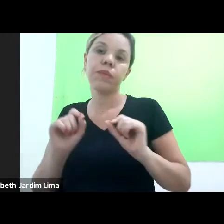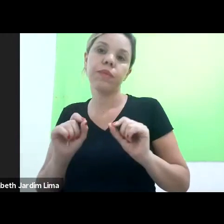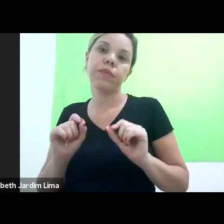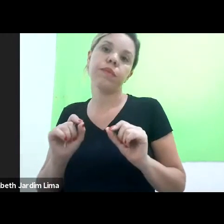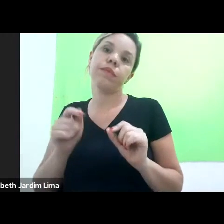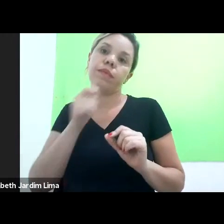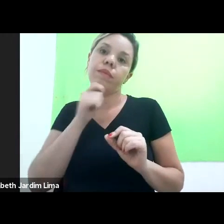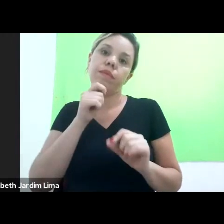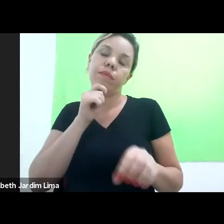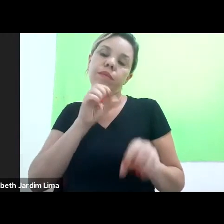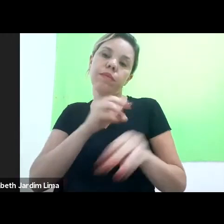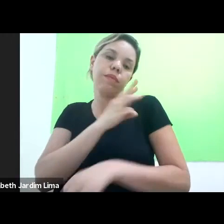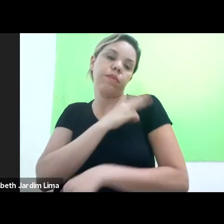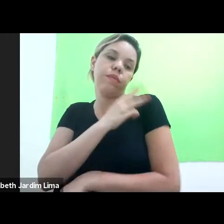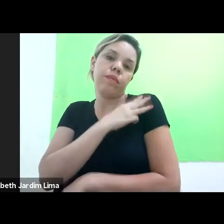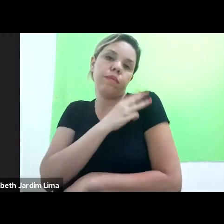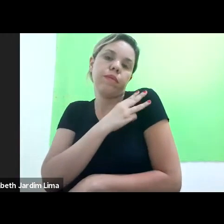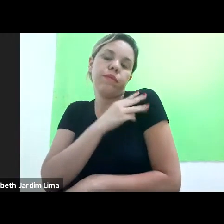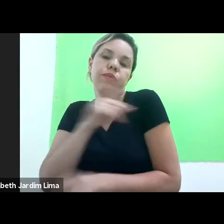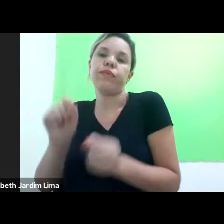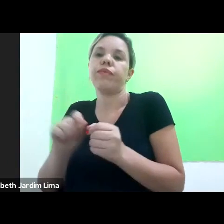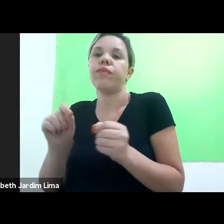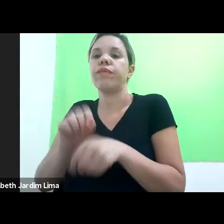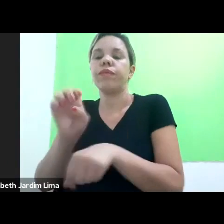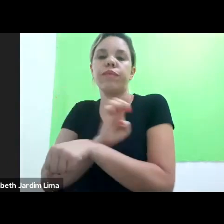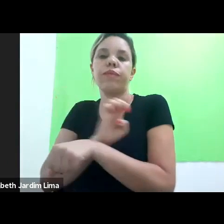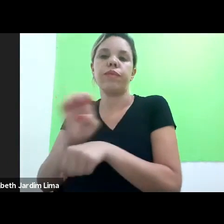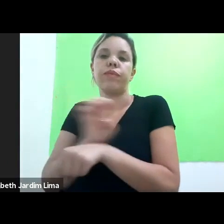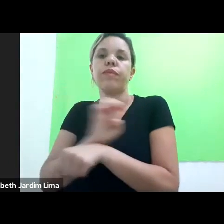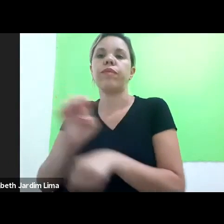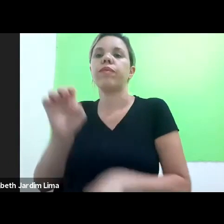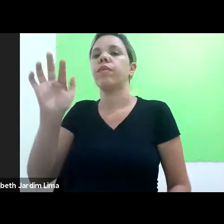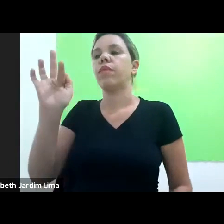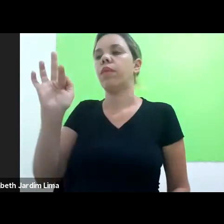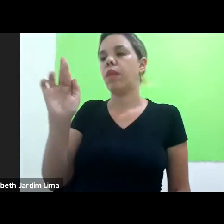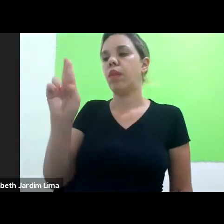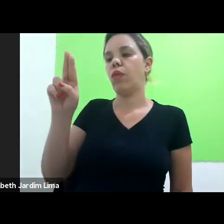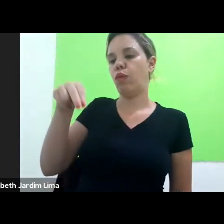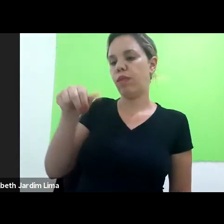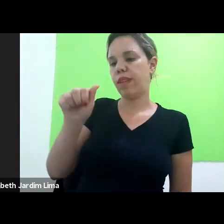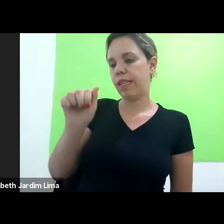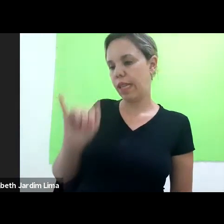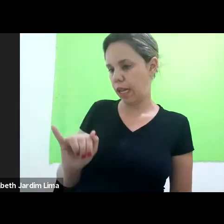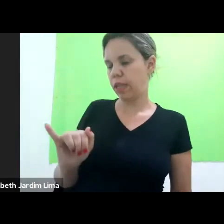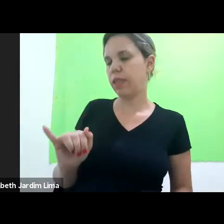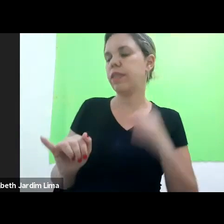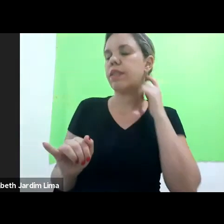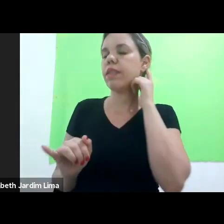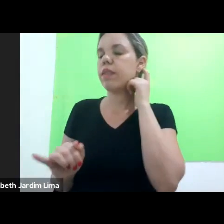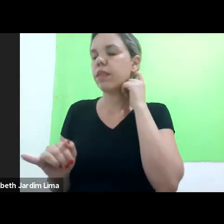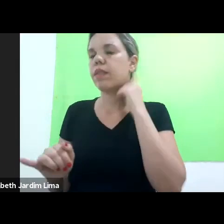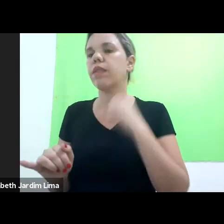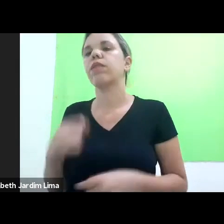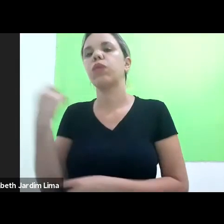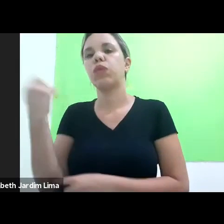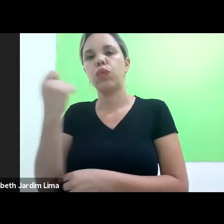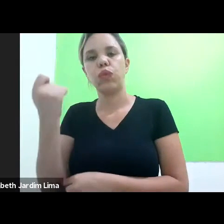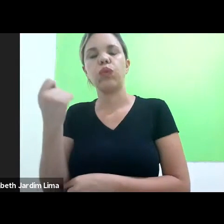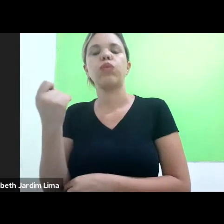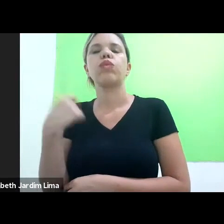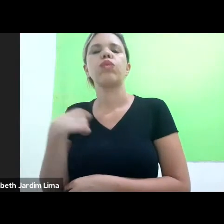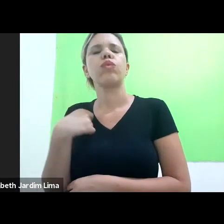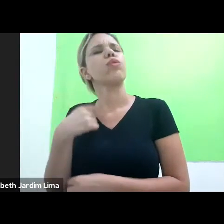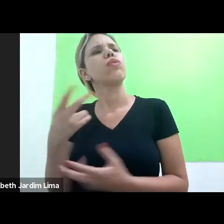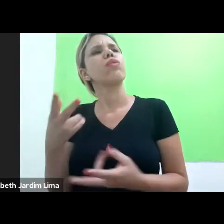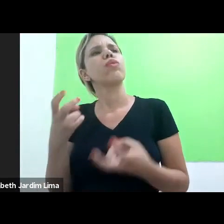no ensino médio, eu fui fazer um estágio na FUNAI, na FUNAI local de Porto Seguro, e lá eu me dei conta